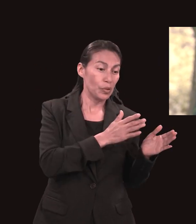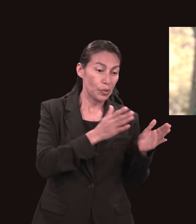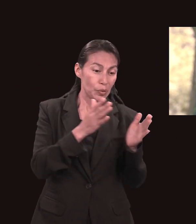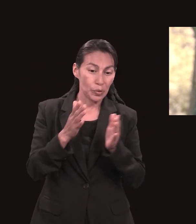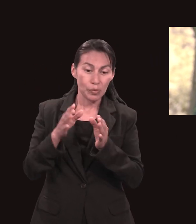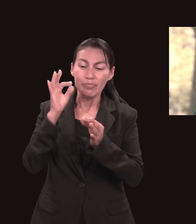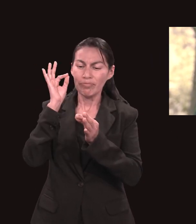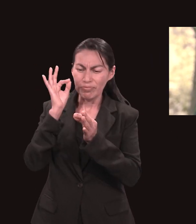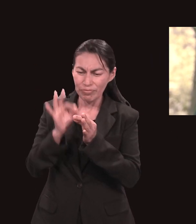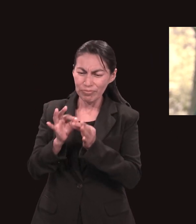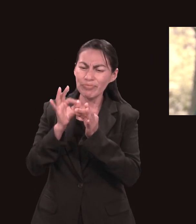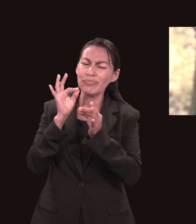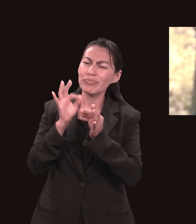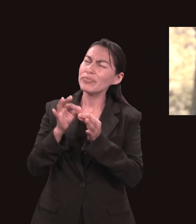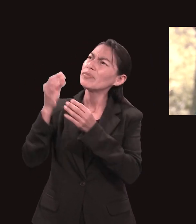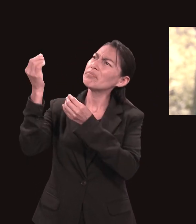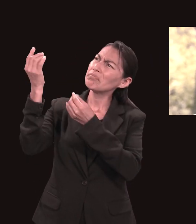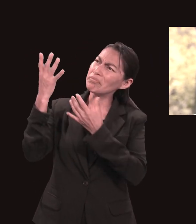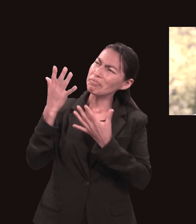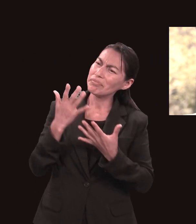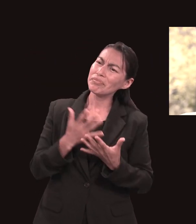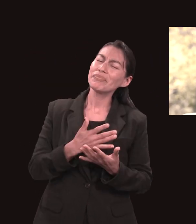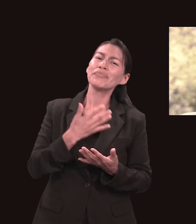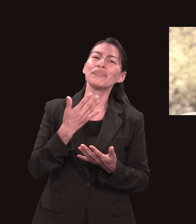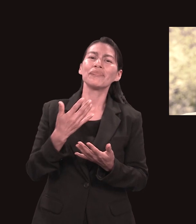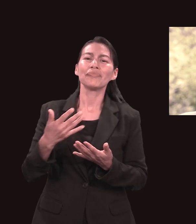encontramos en ti